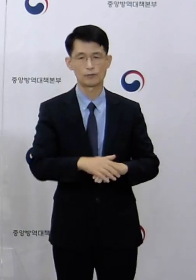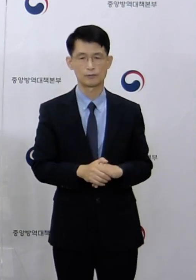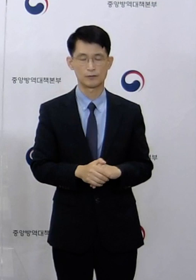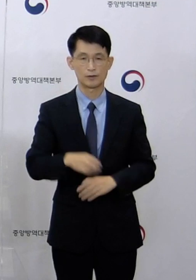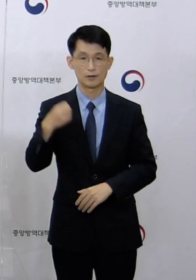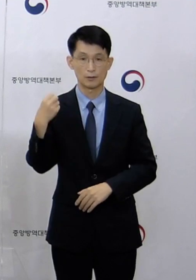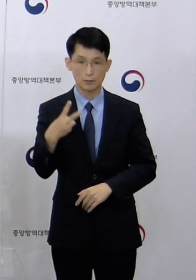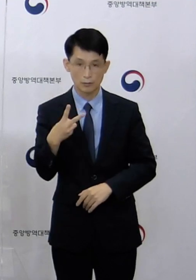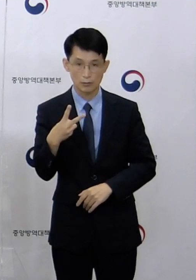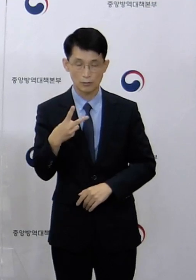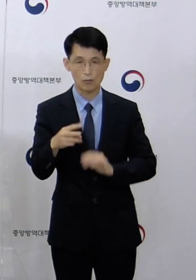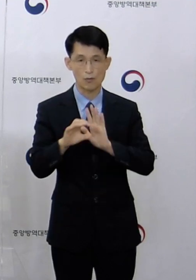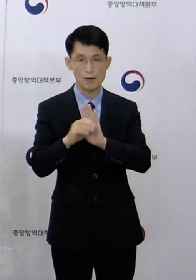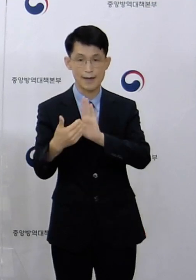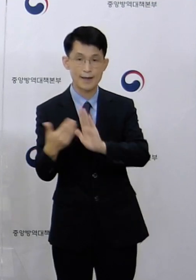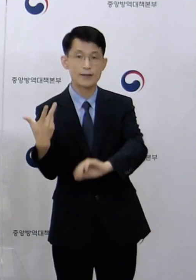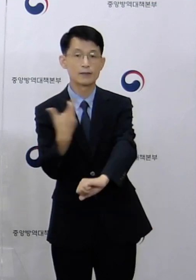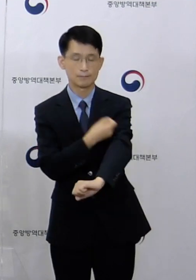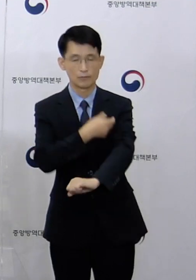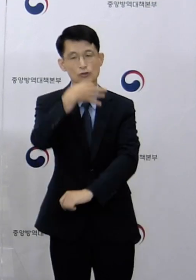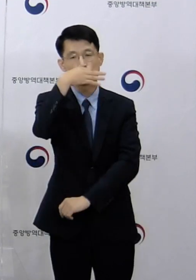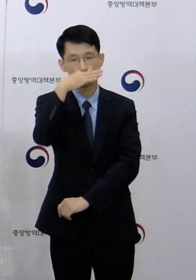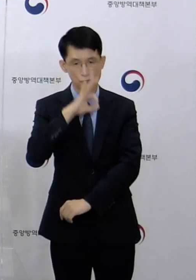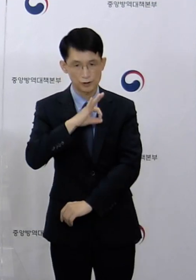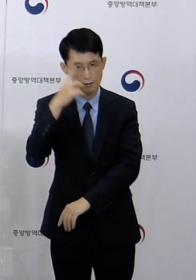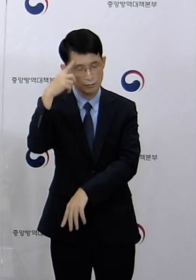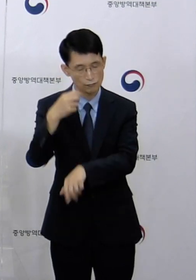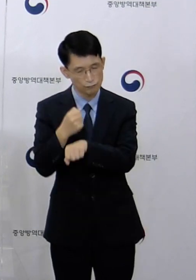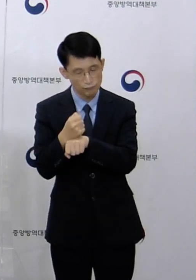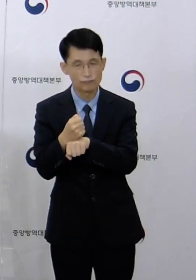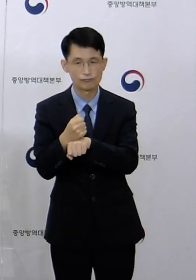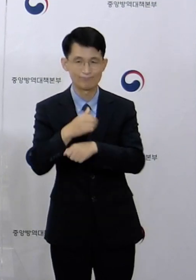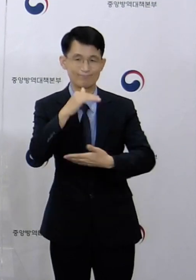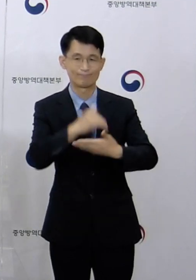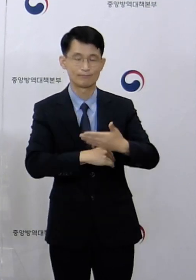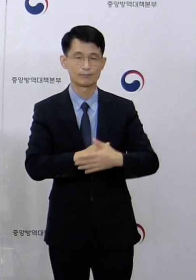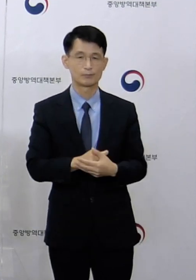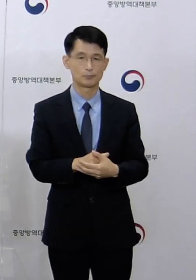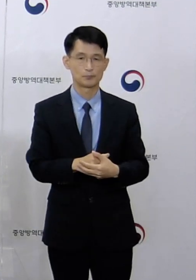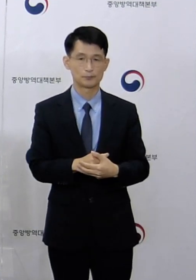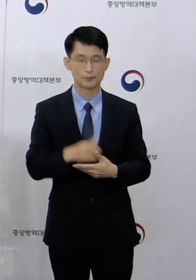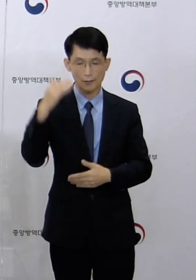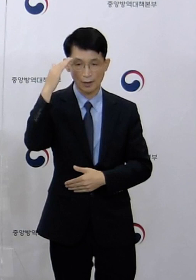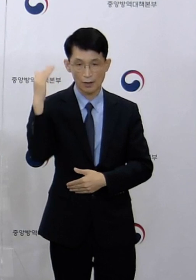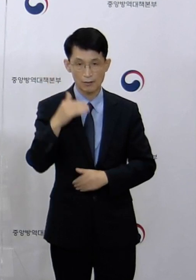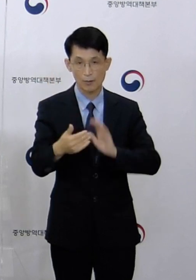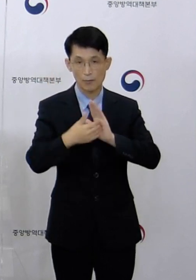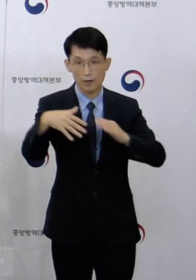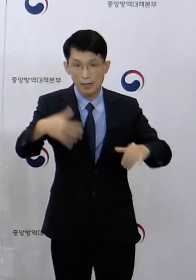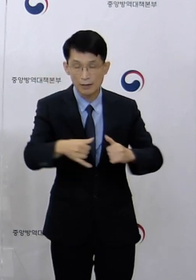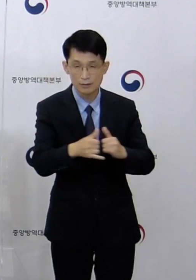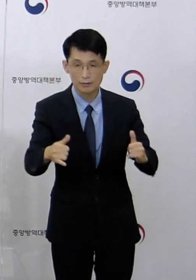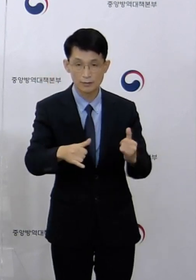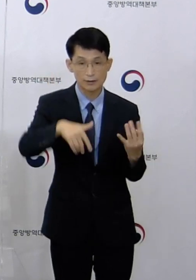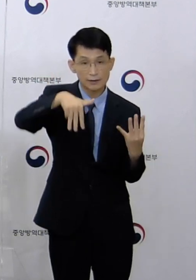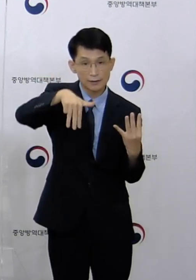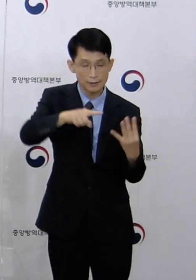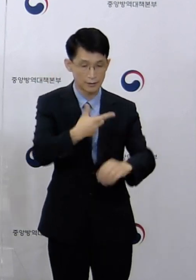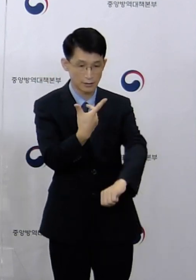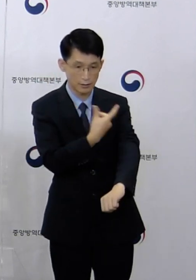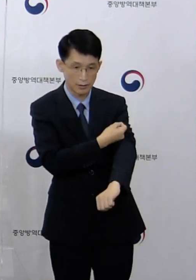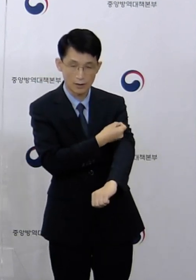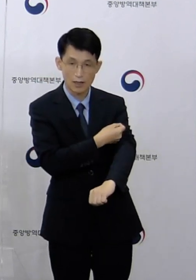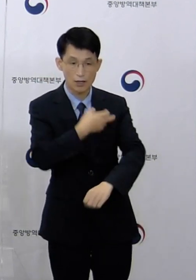백신 접종 효과 연구 결과입니다. 국내 면역 저하자를 대상으로 한 4차 접종